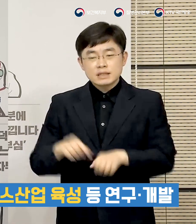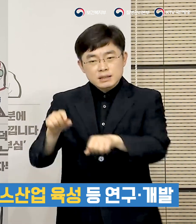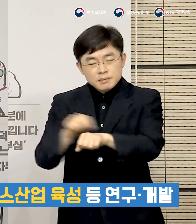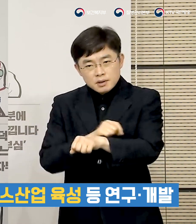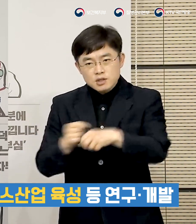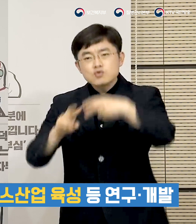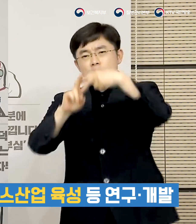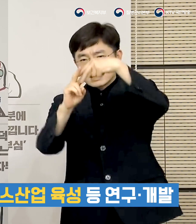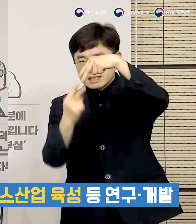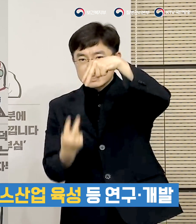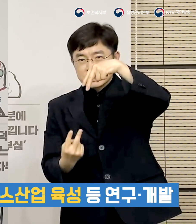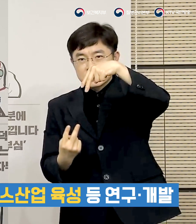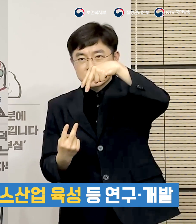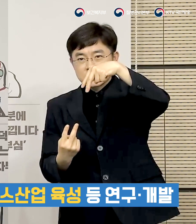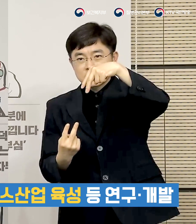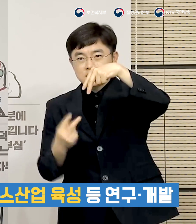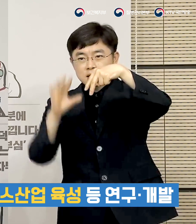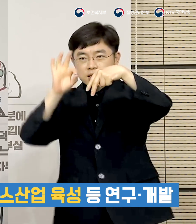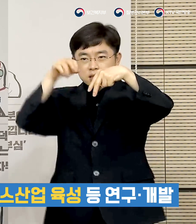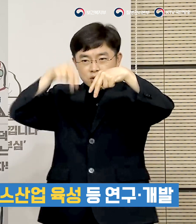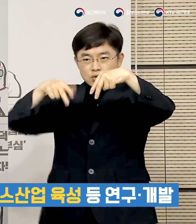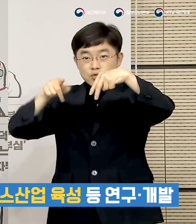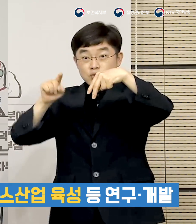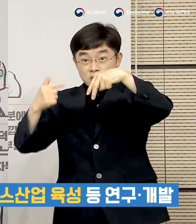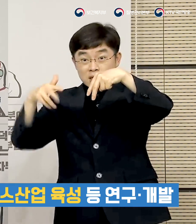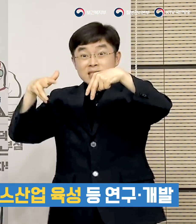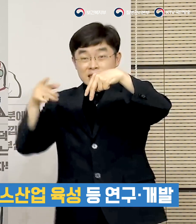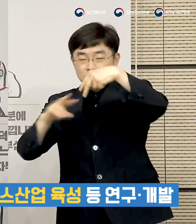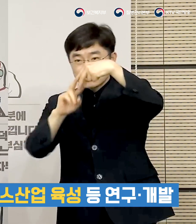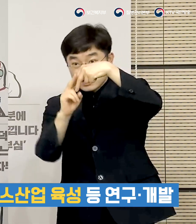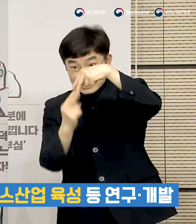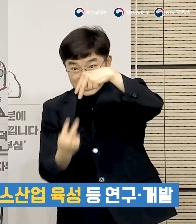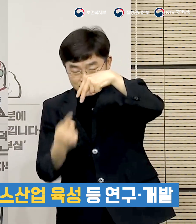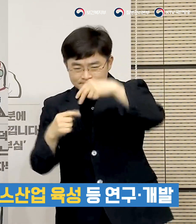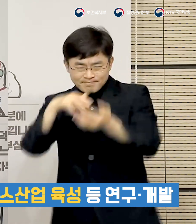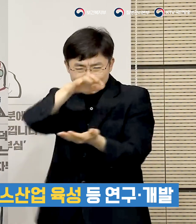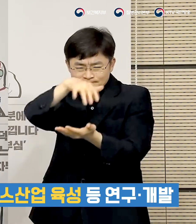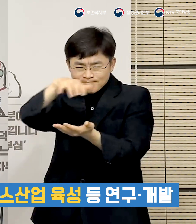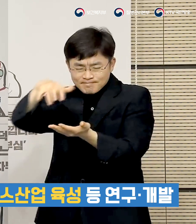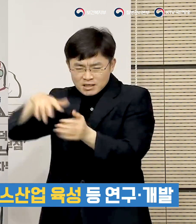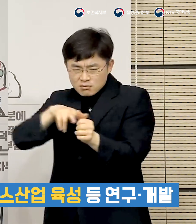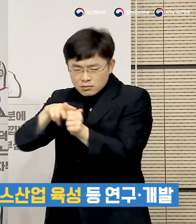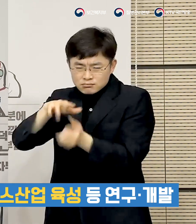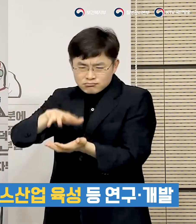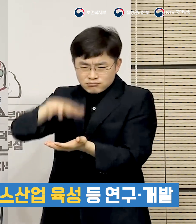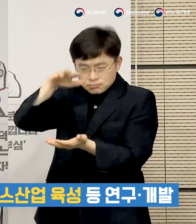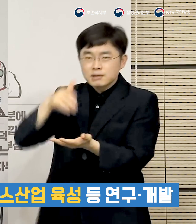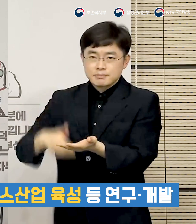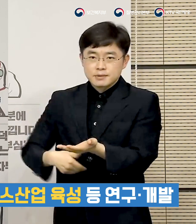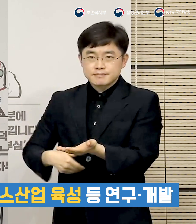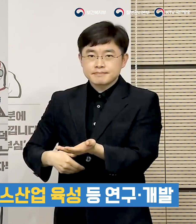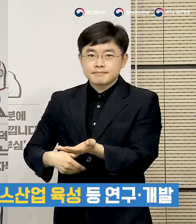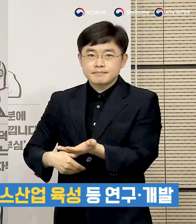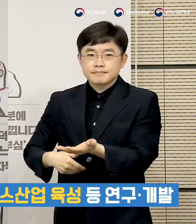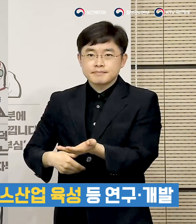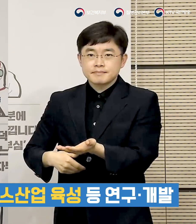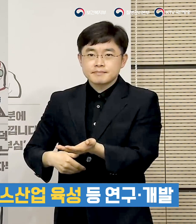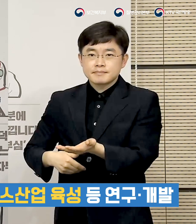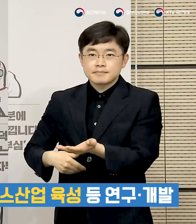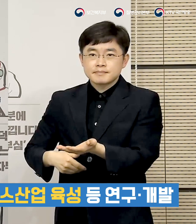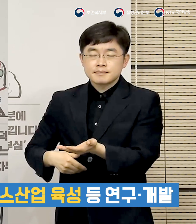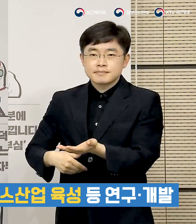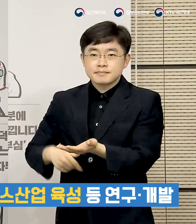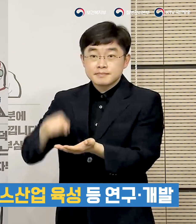빅데이터 사업이 있습니다. 그래서 우리 앞으로 이제 의료가 발전되면 이제 정밀의료를 기반으로 하는 유전체